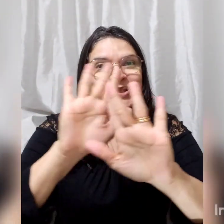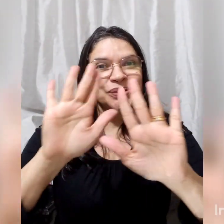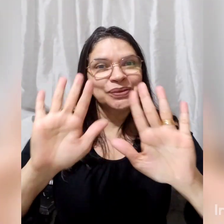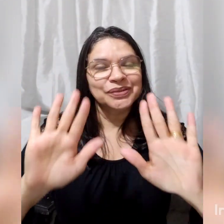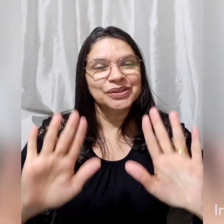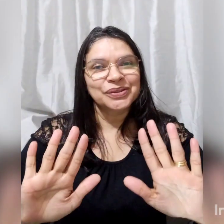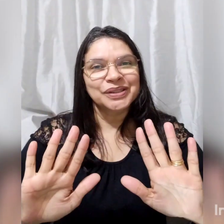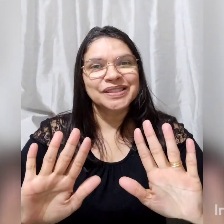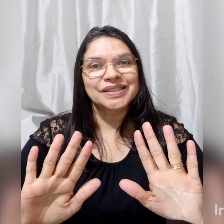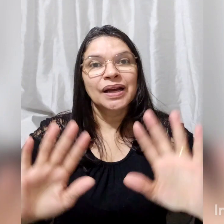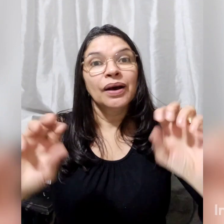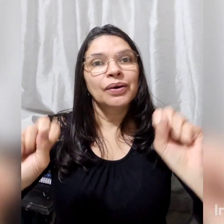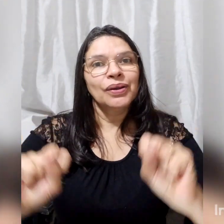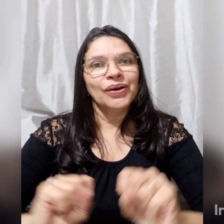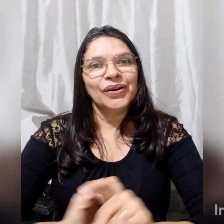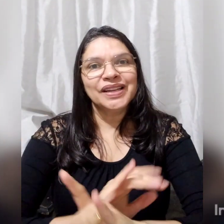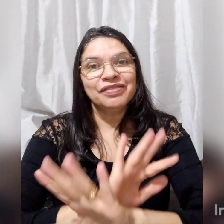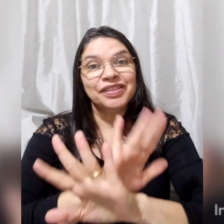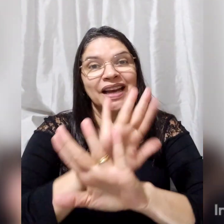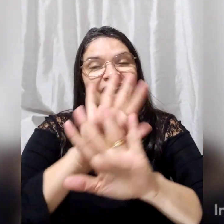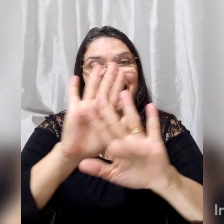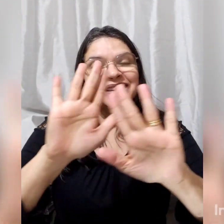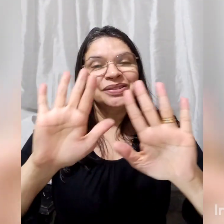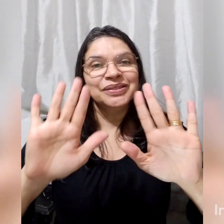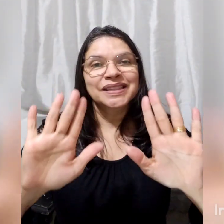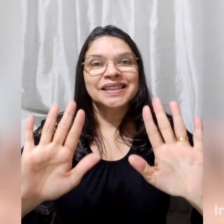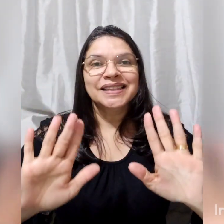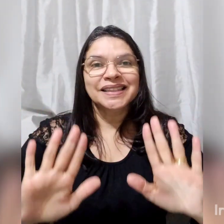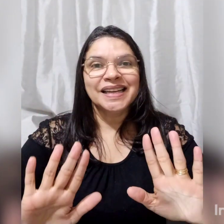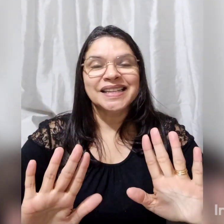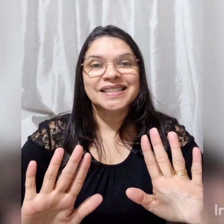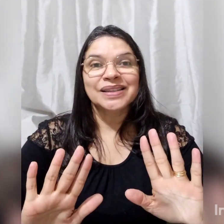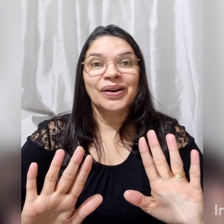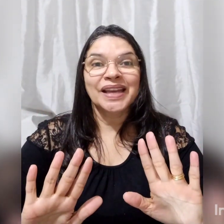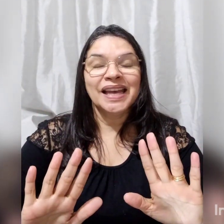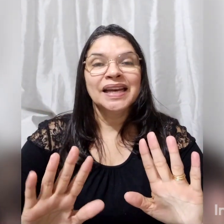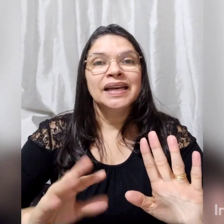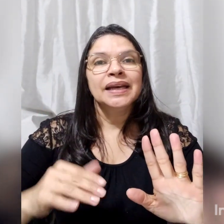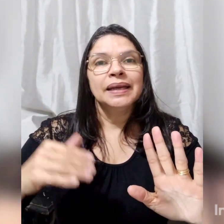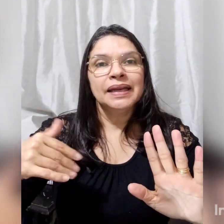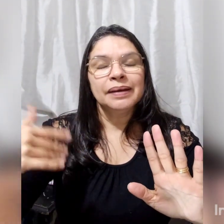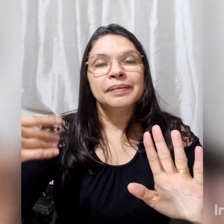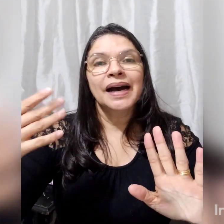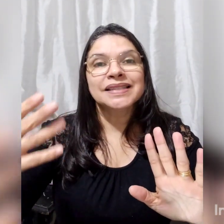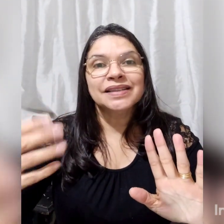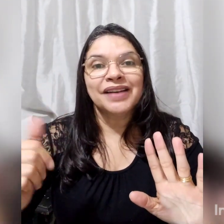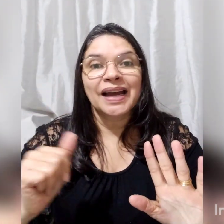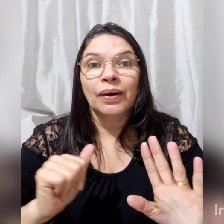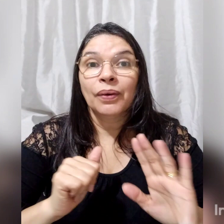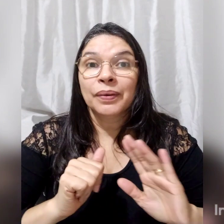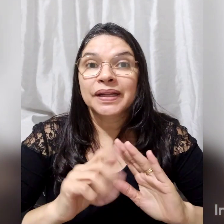Glorioso, 2. Glorificado, 3, ok? E assim vai.